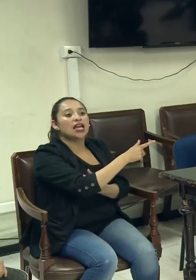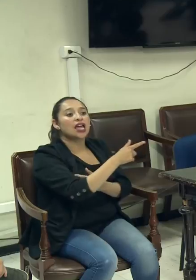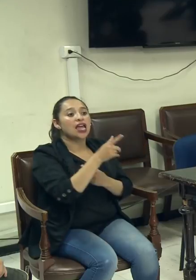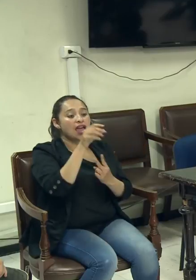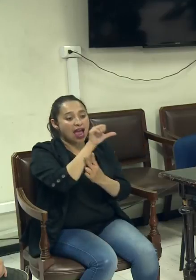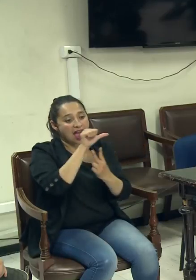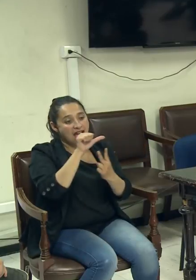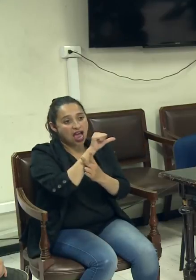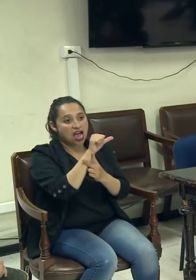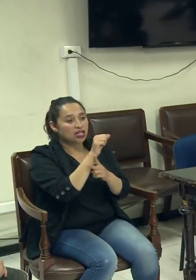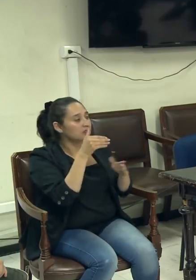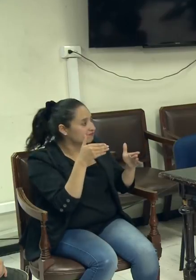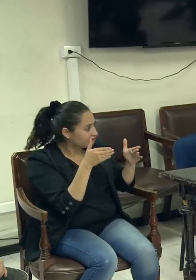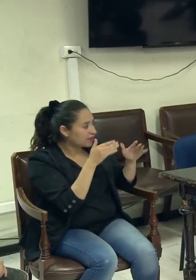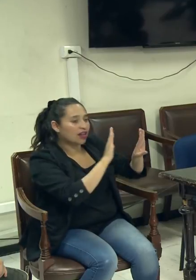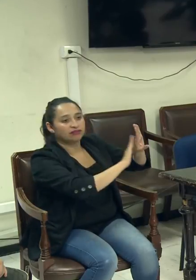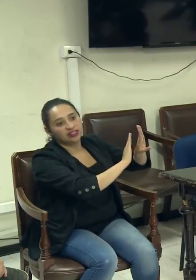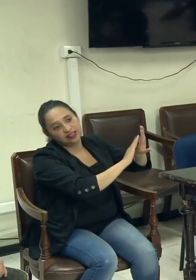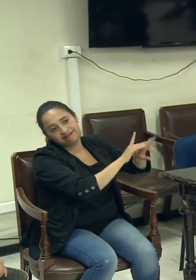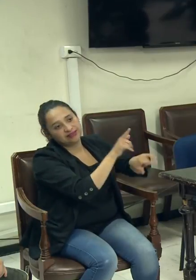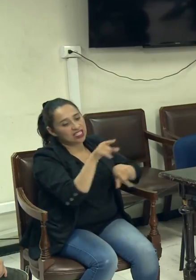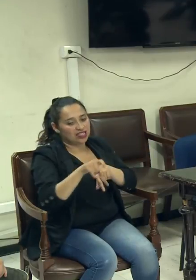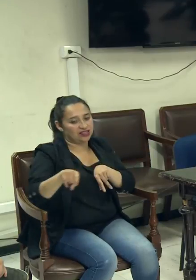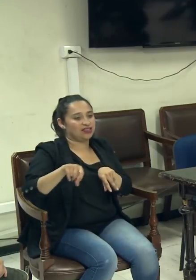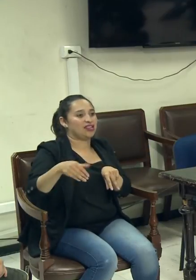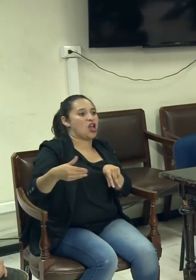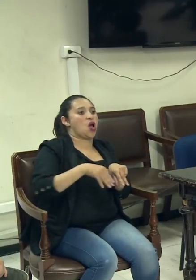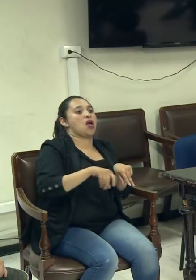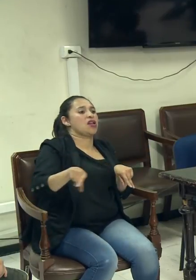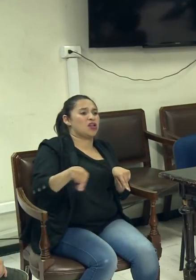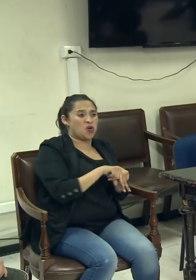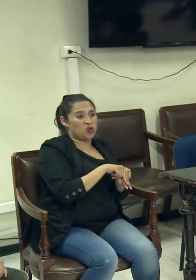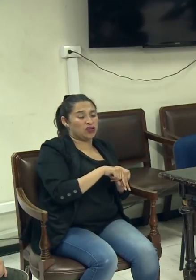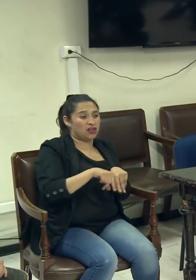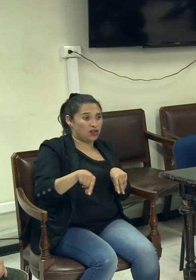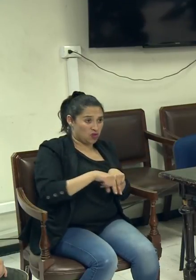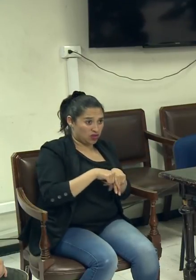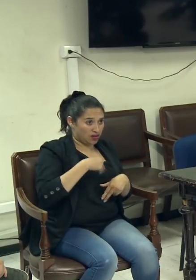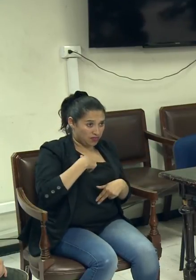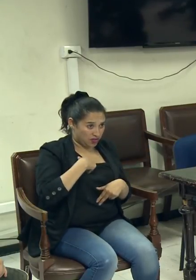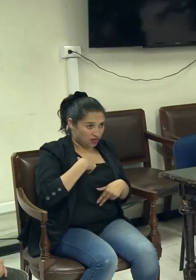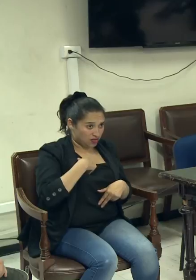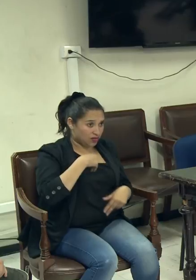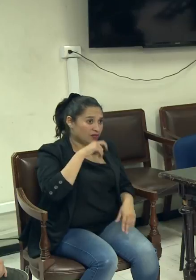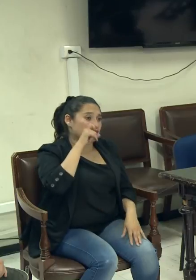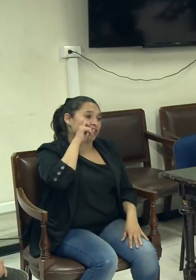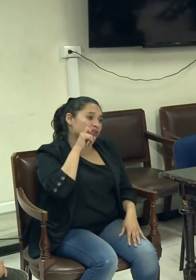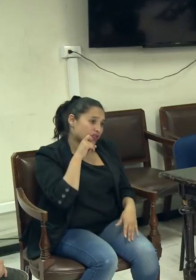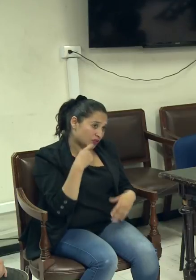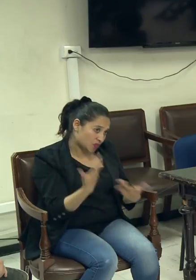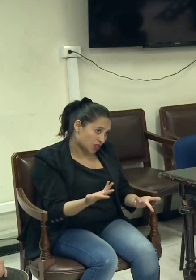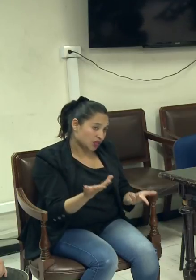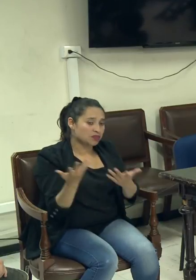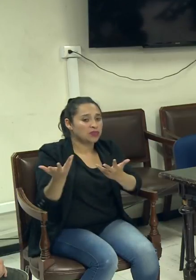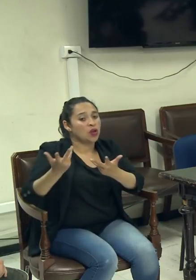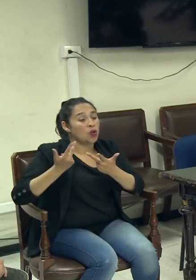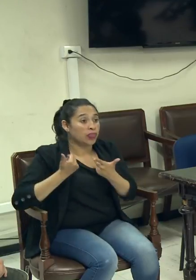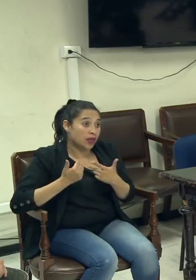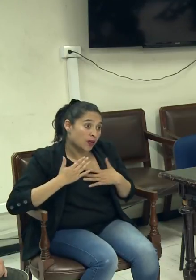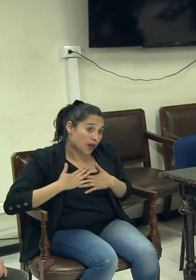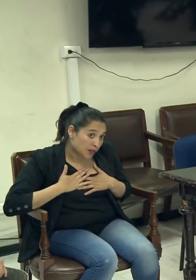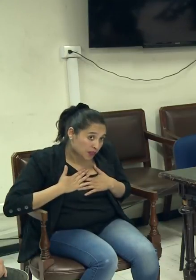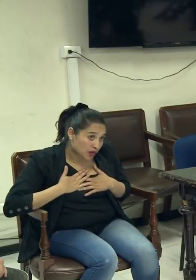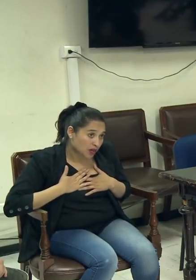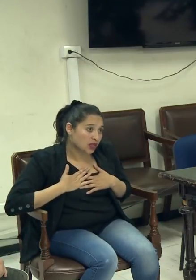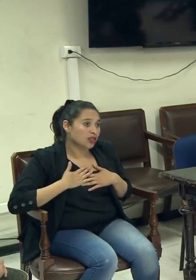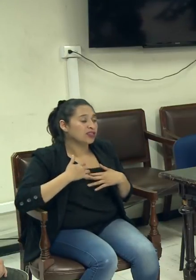Entonces, bueno, sentarnos, llamar a una abogada, ir a hablar con Enrique.